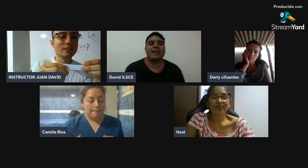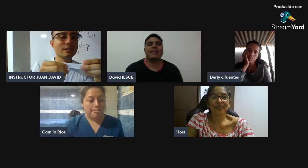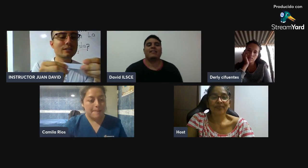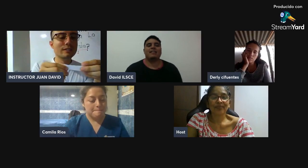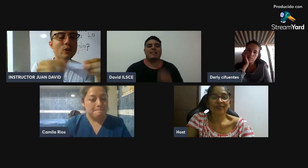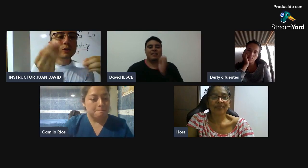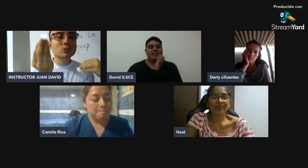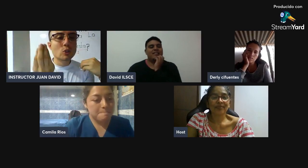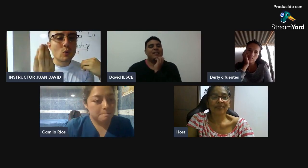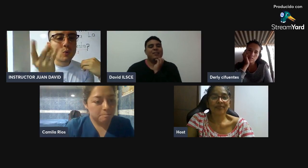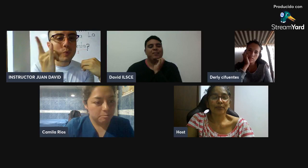esta cinta